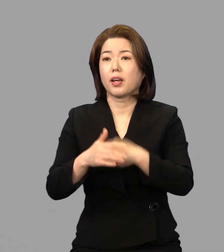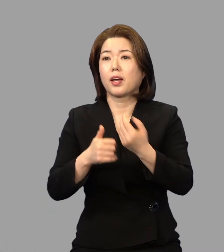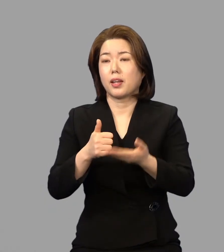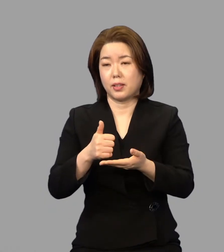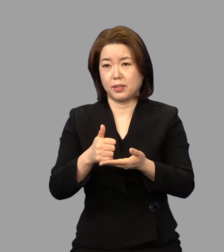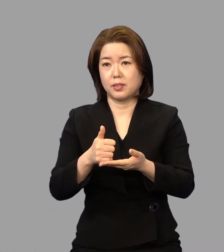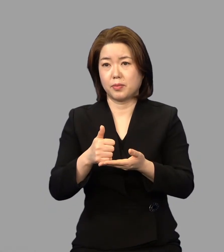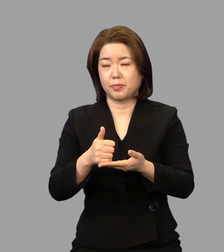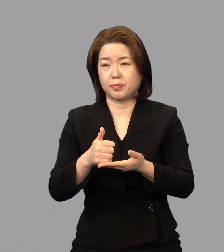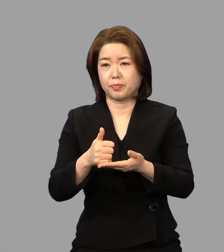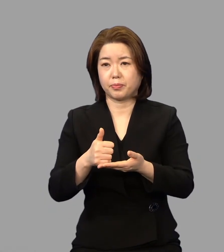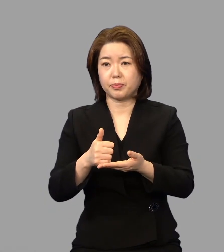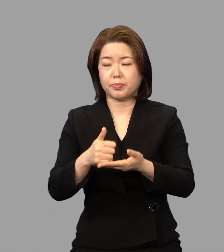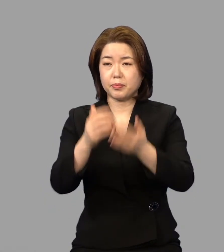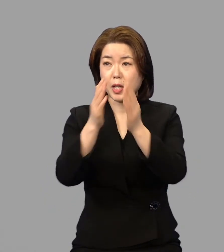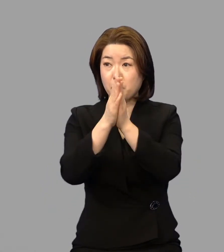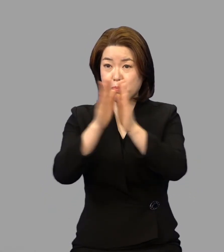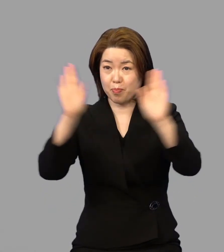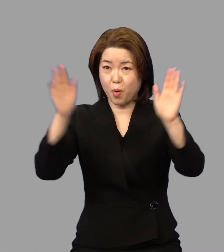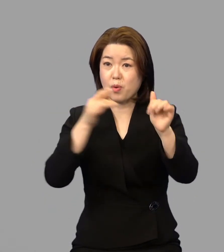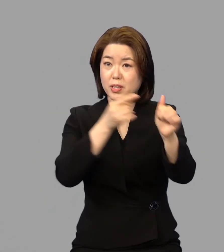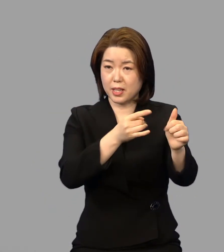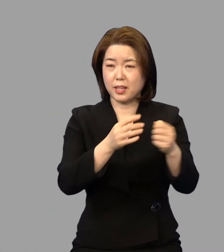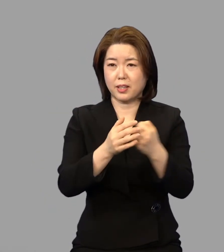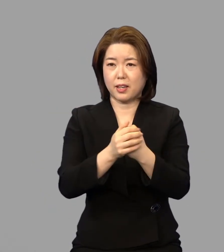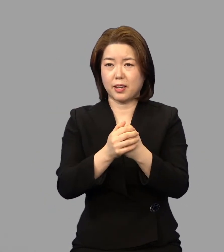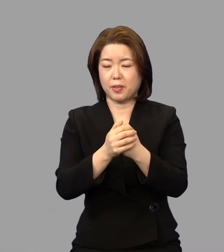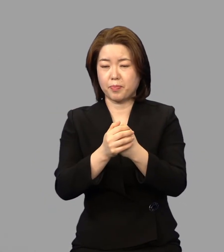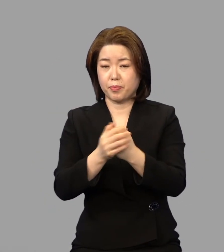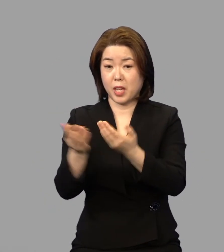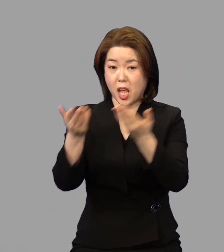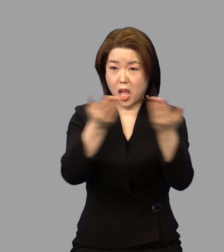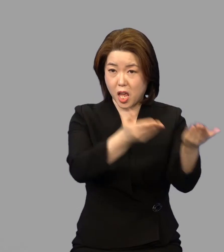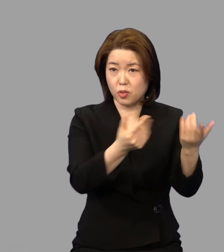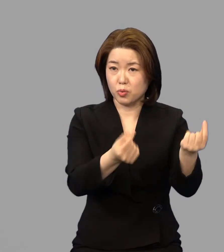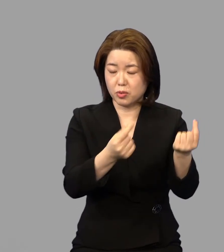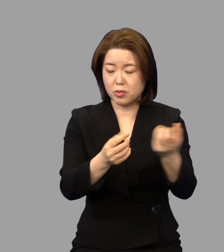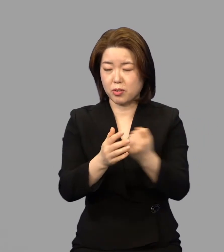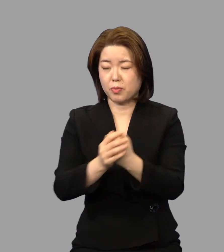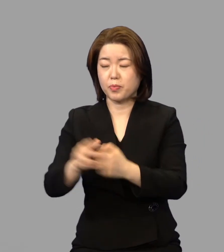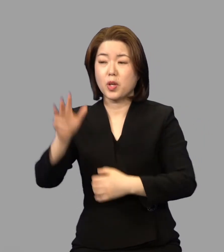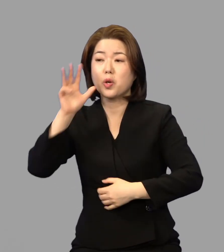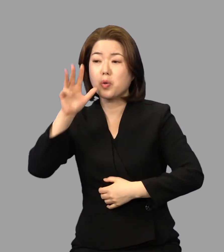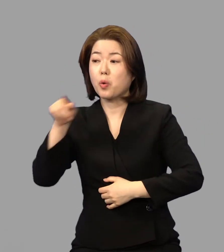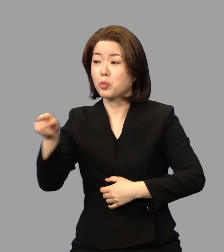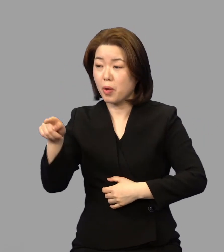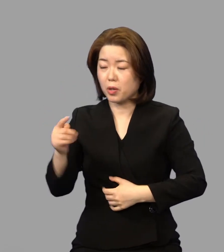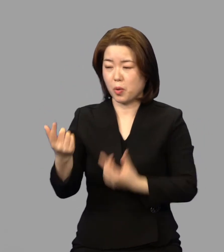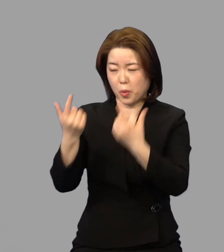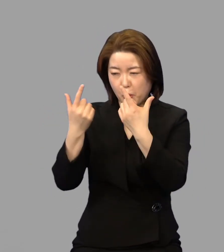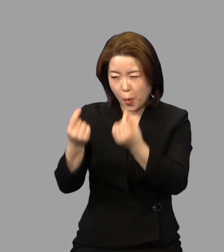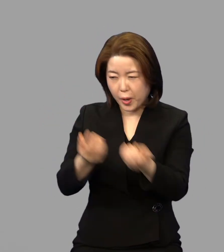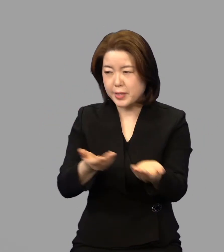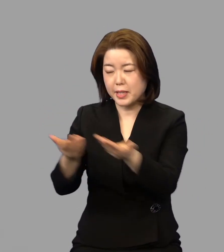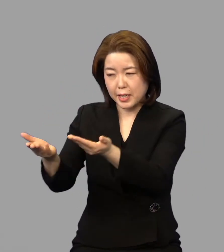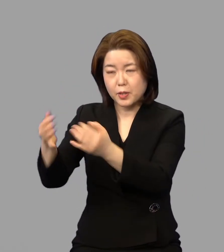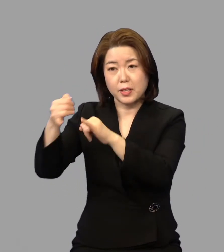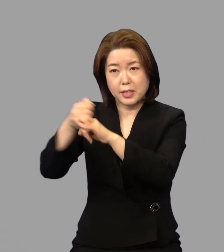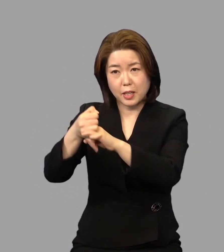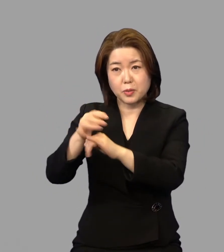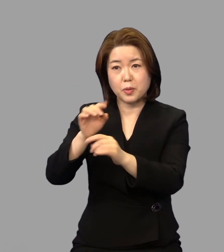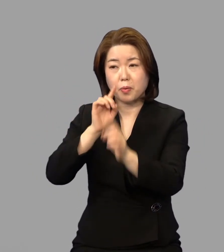하나님께서 모세에게 함께 하신 것처럼 여호수아에게도 함께 하시겠다고 그렇게